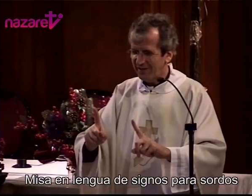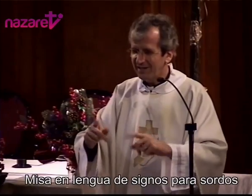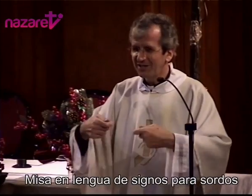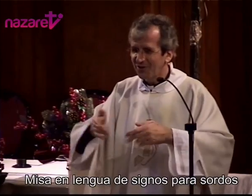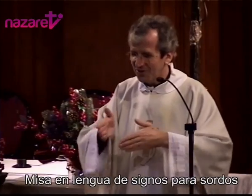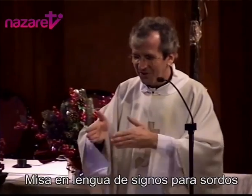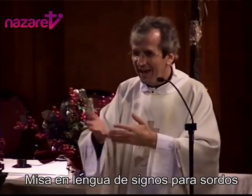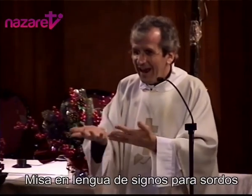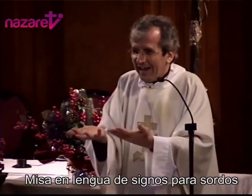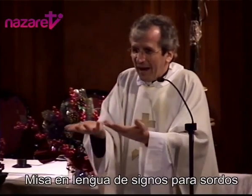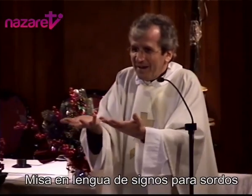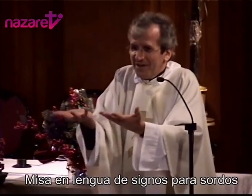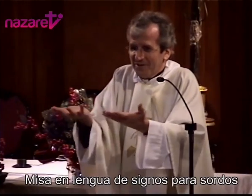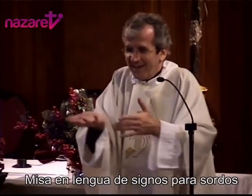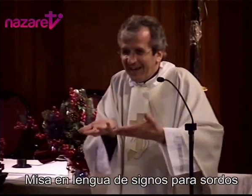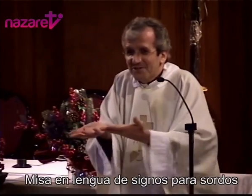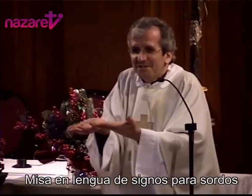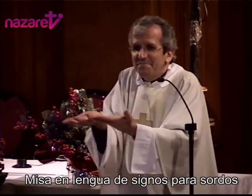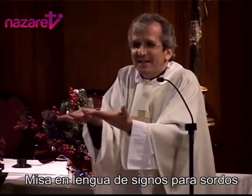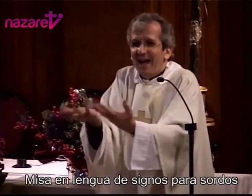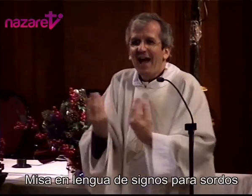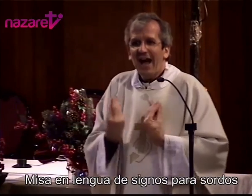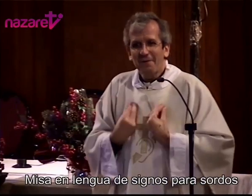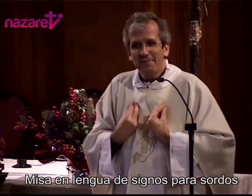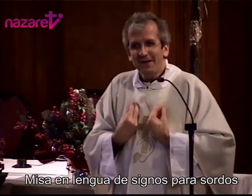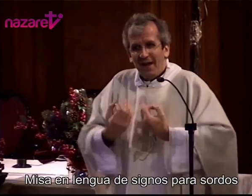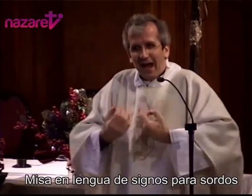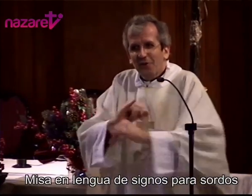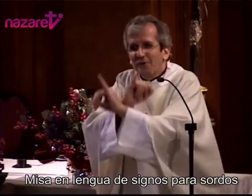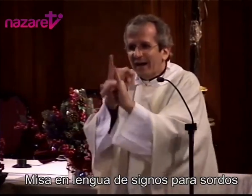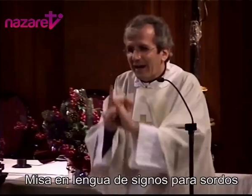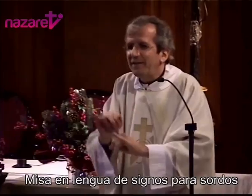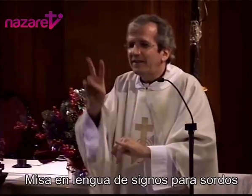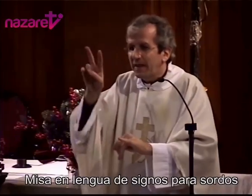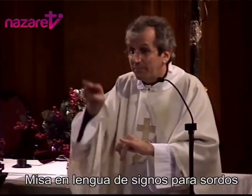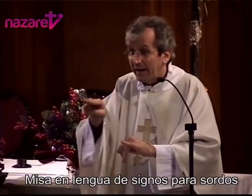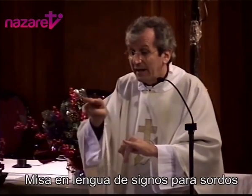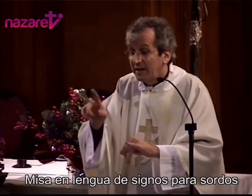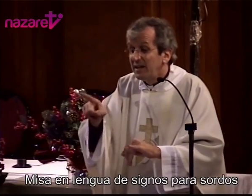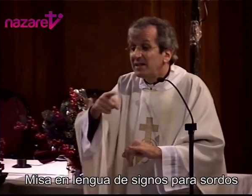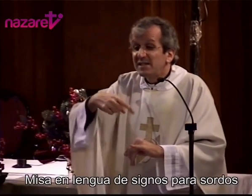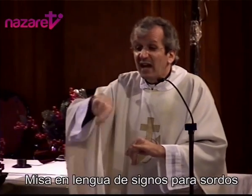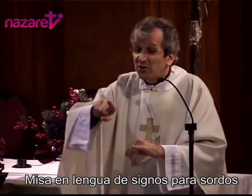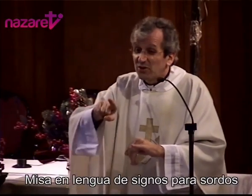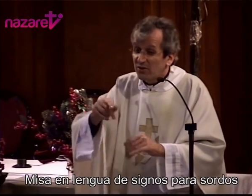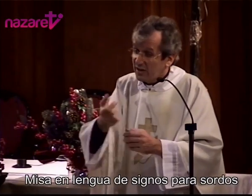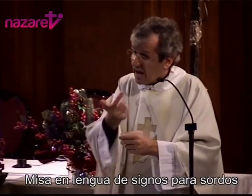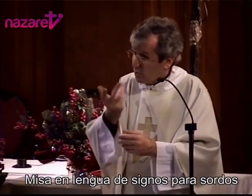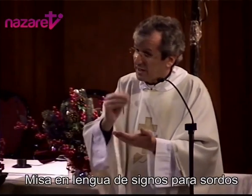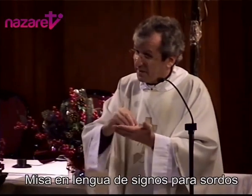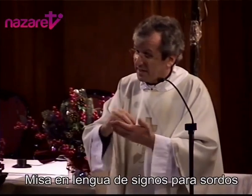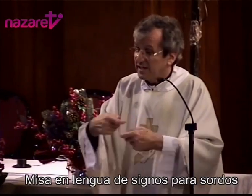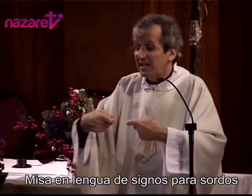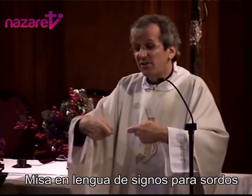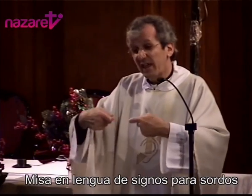pesados, sino que son el camino que nos invita a vivir, a encontrar la felicidad plena. Si a nosotros